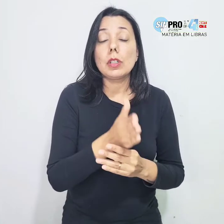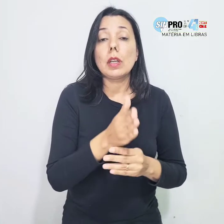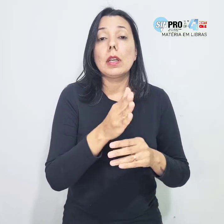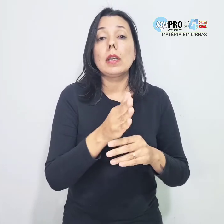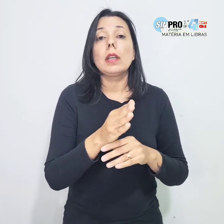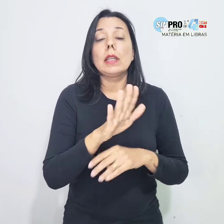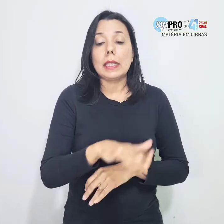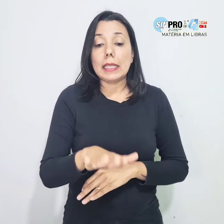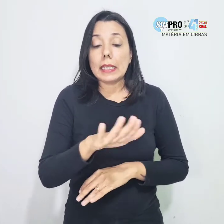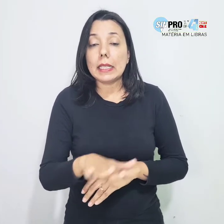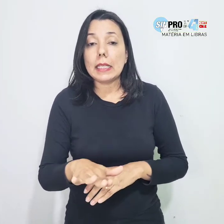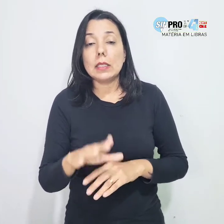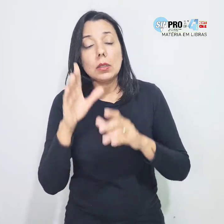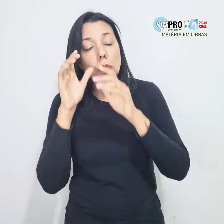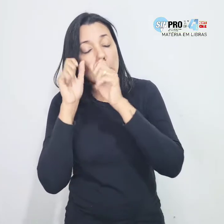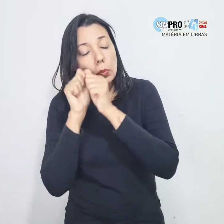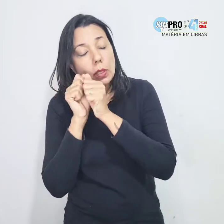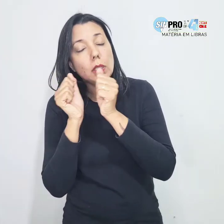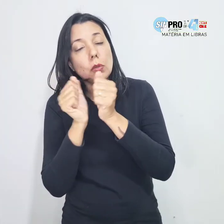crianças dormiam juntas nas mesmas cabanas.